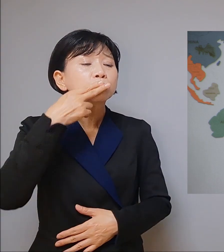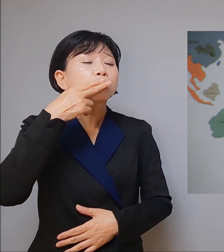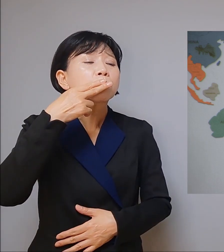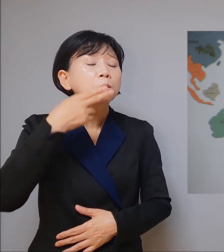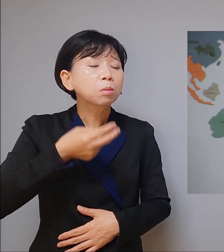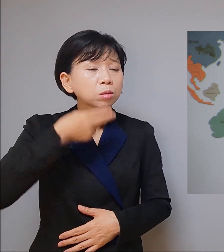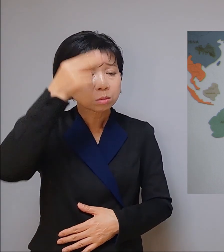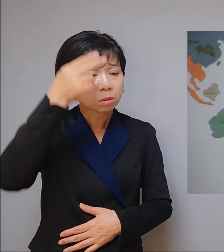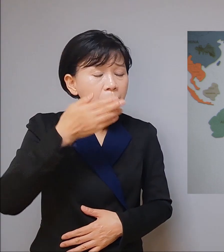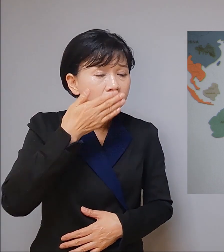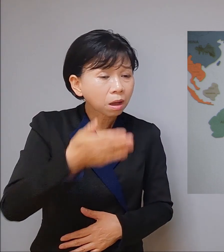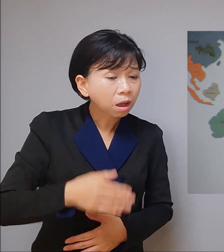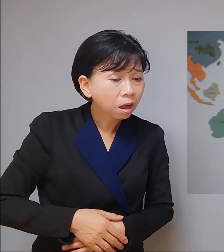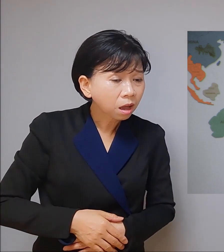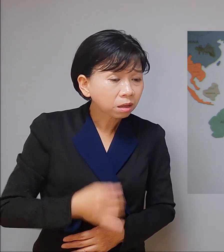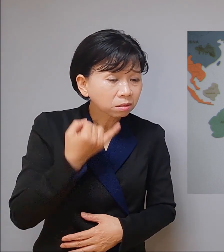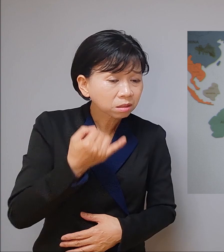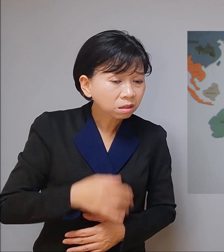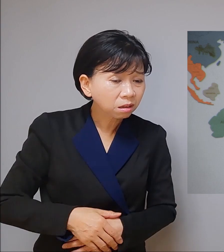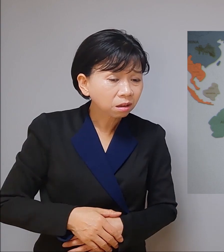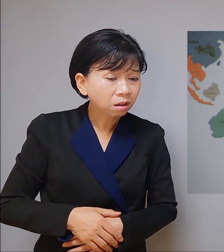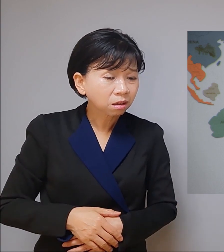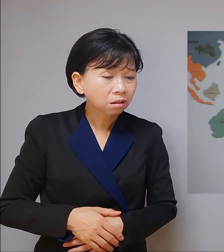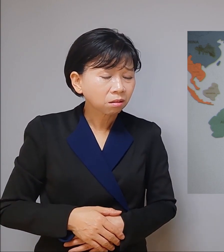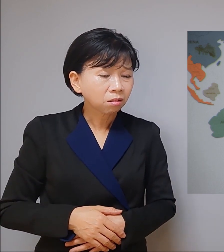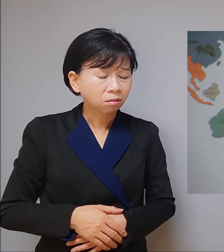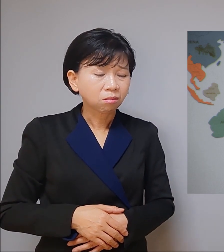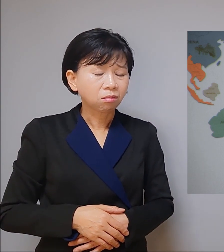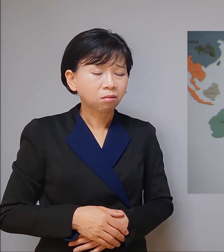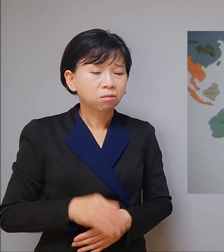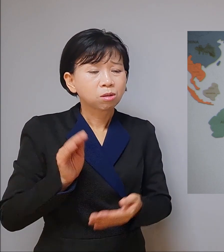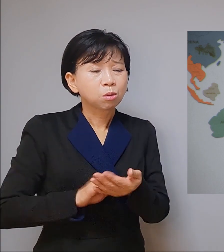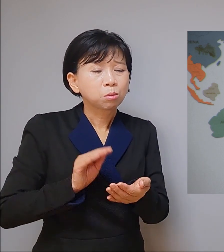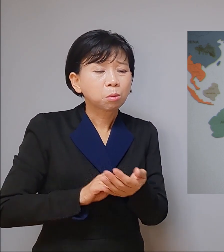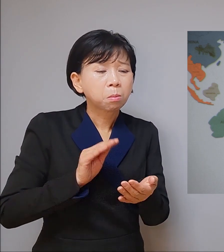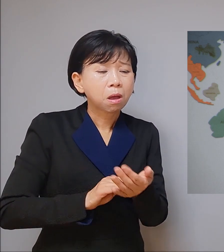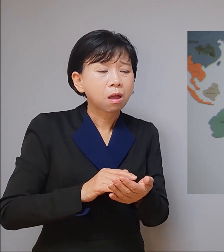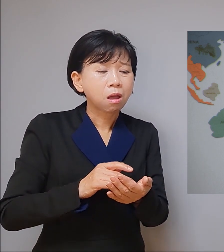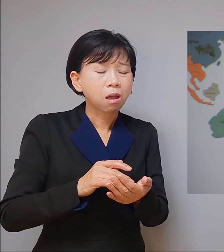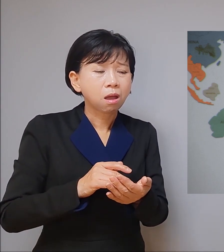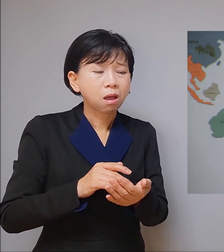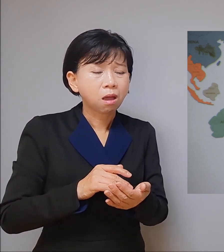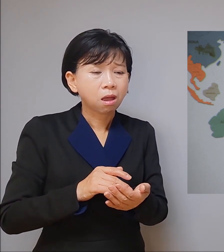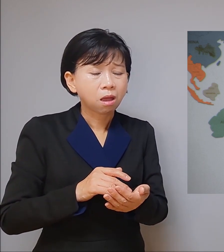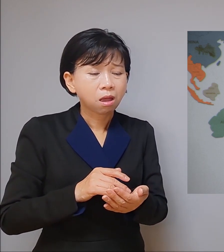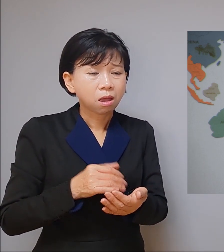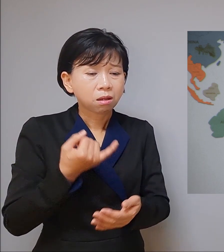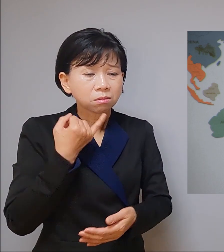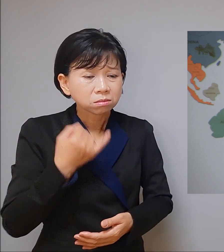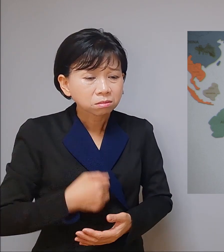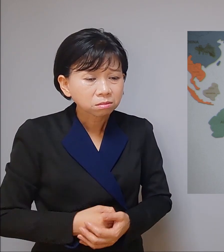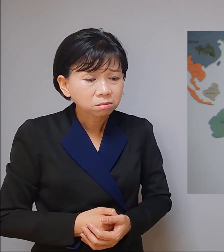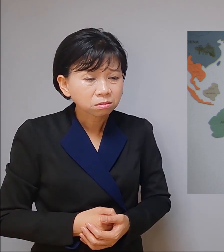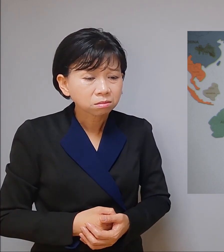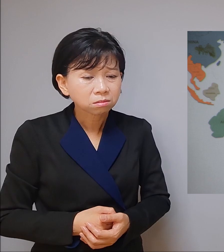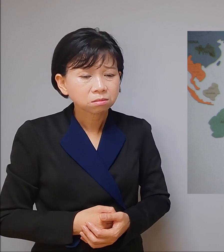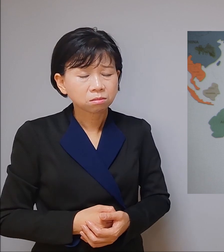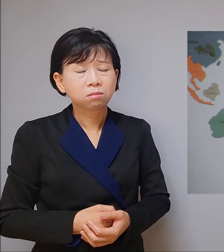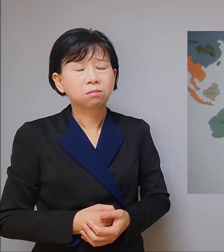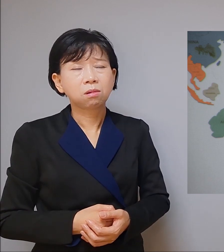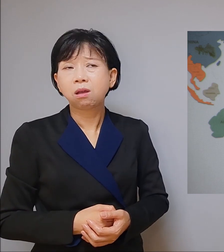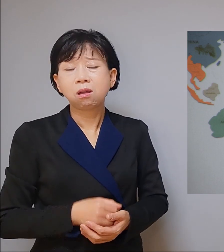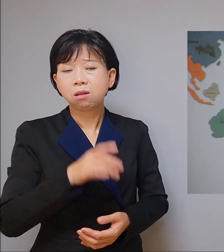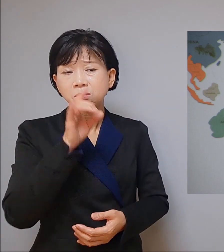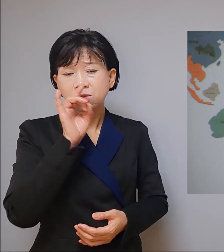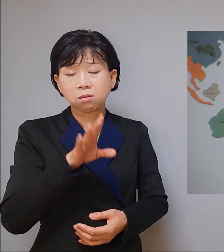됩니다. 도박을 하면 안 됩니다. 우리가 교회 다니면서 너무 쉽게 접할 수 있는 당연한